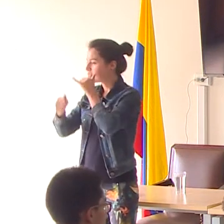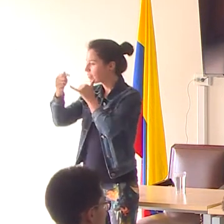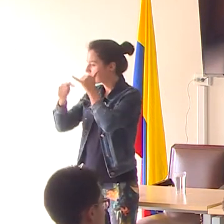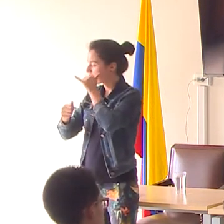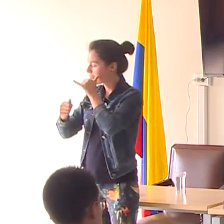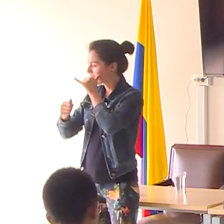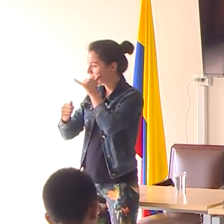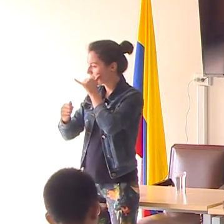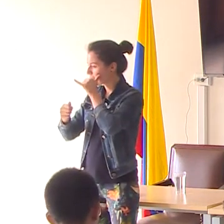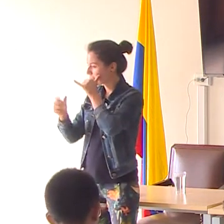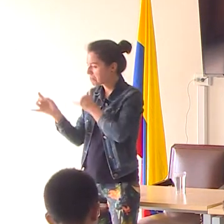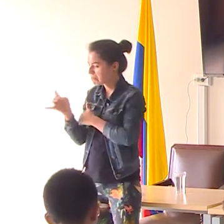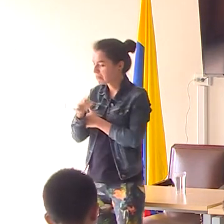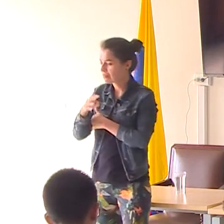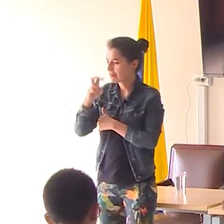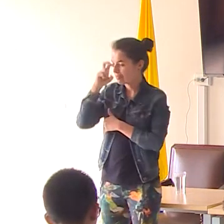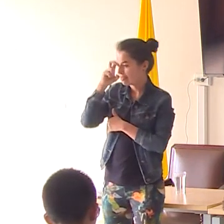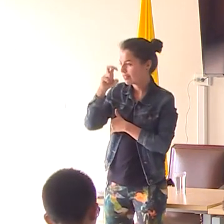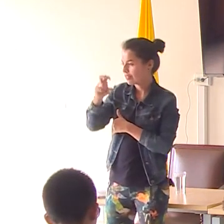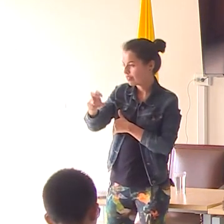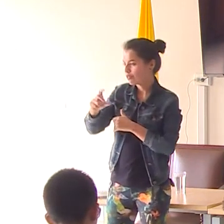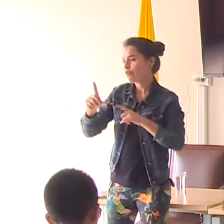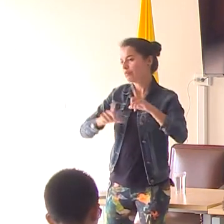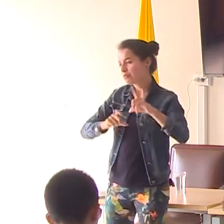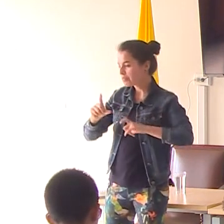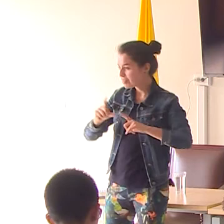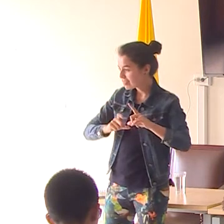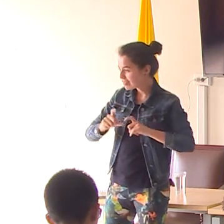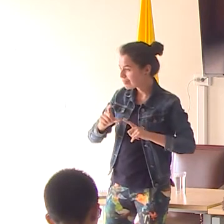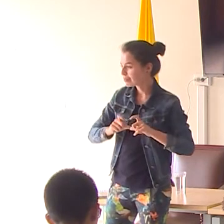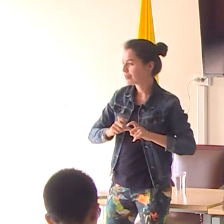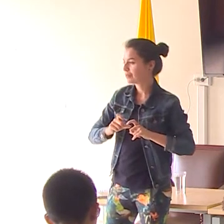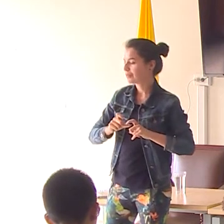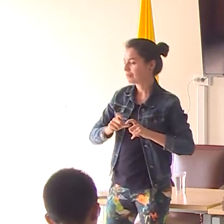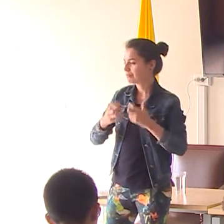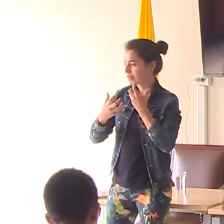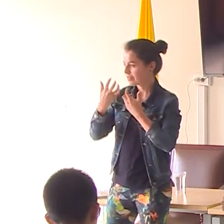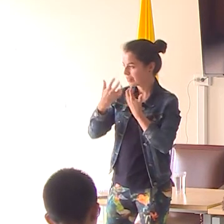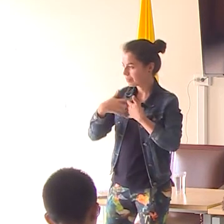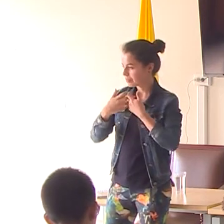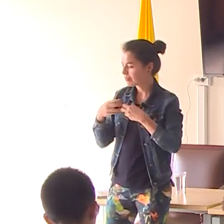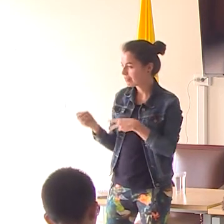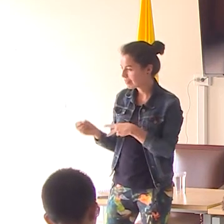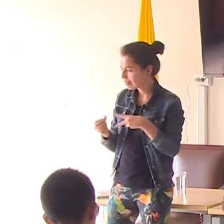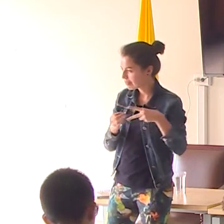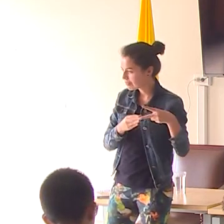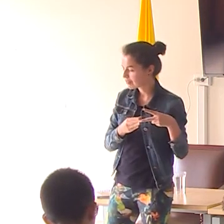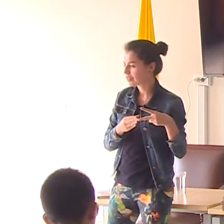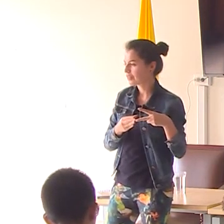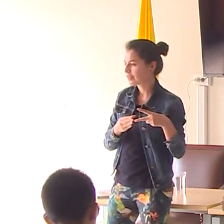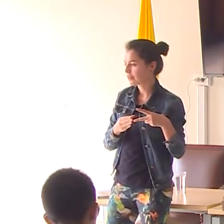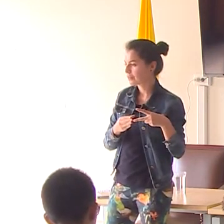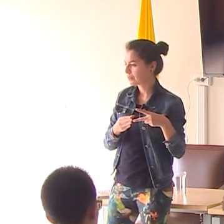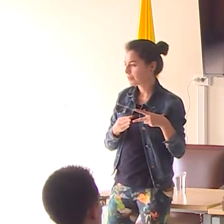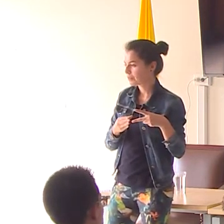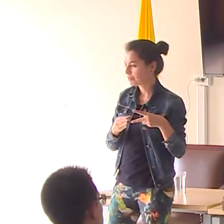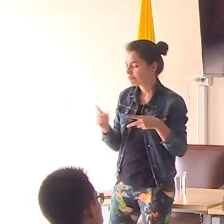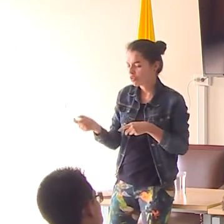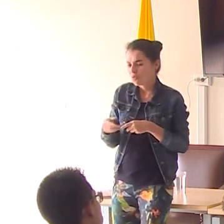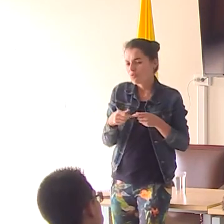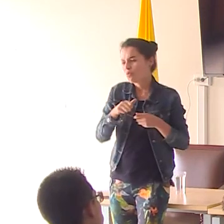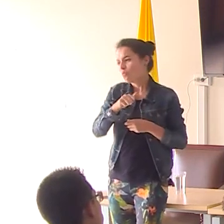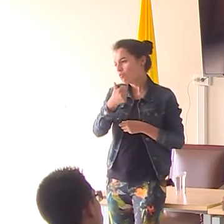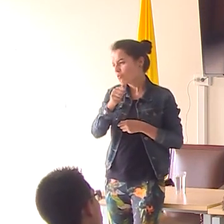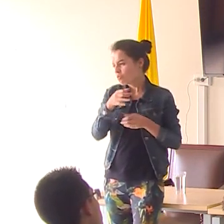norte con con otro tipo de servicios turismos empresariales educativos y algunos municipios acá que ya quedan como por